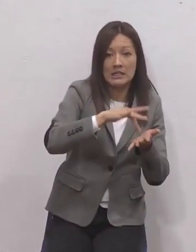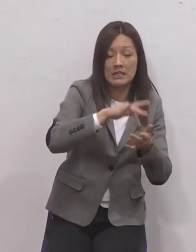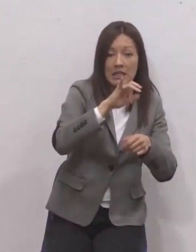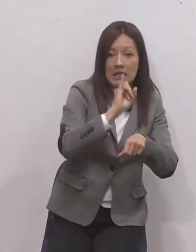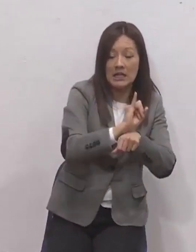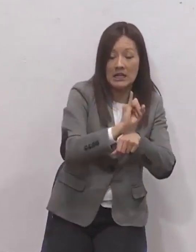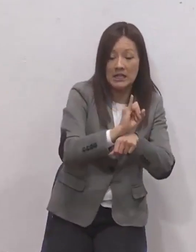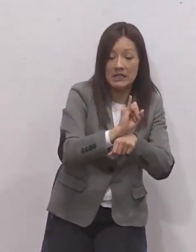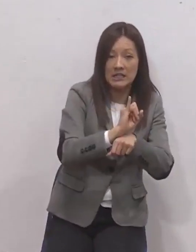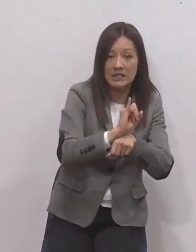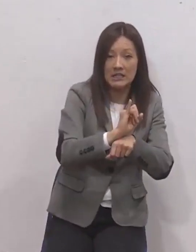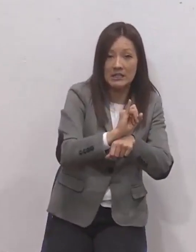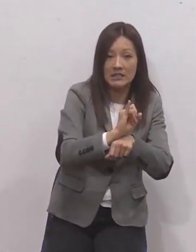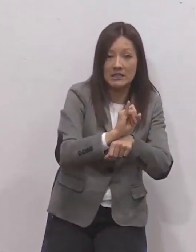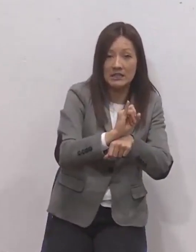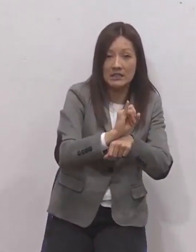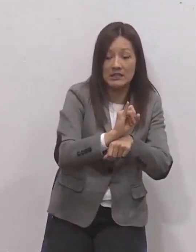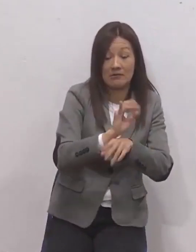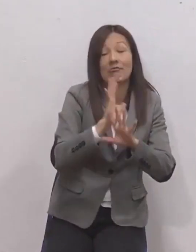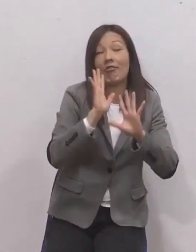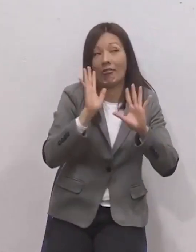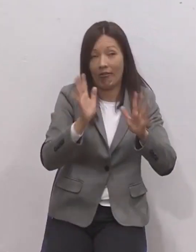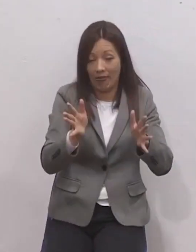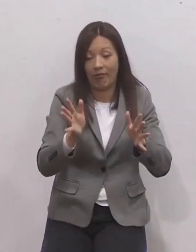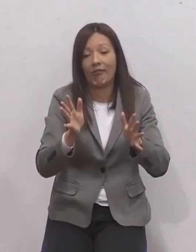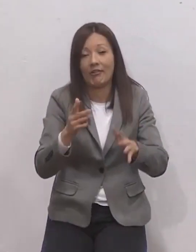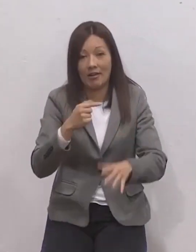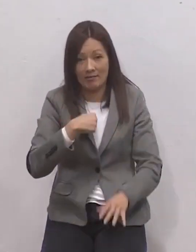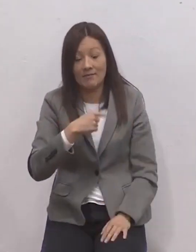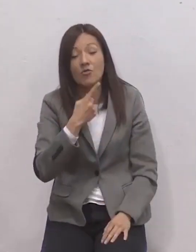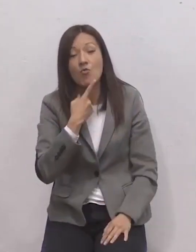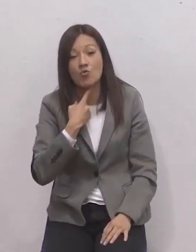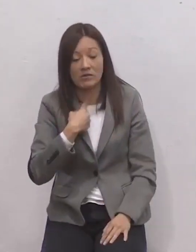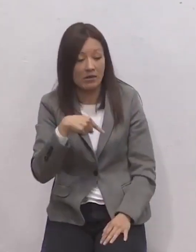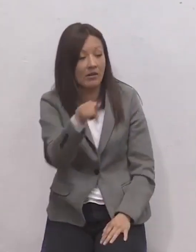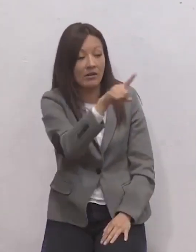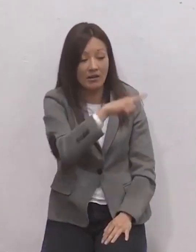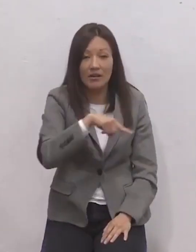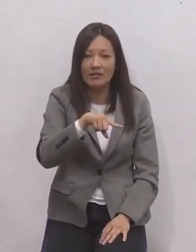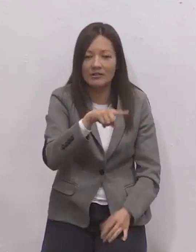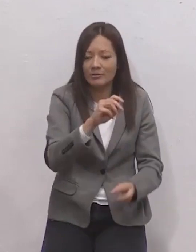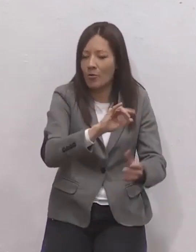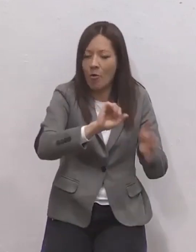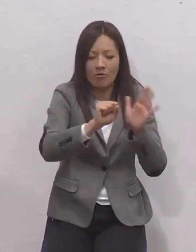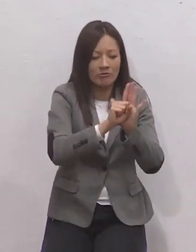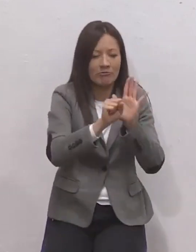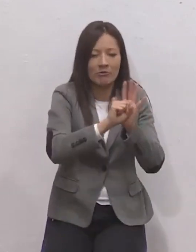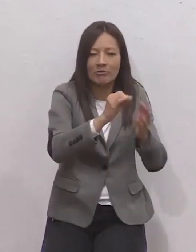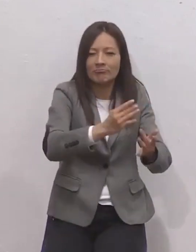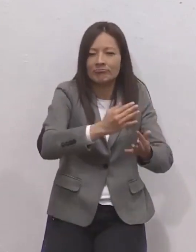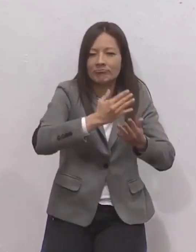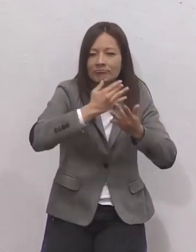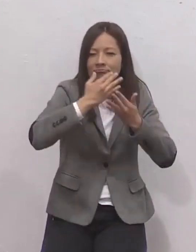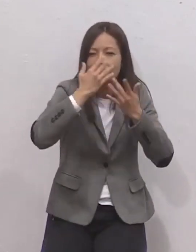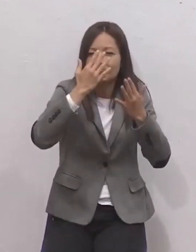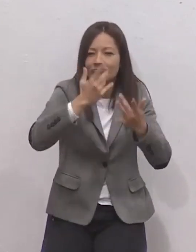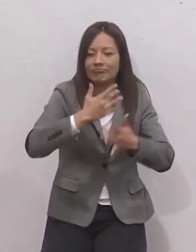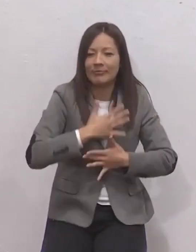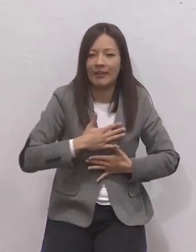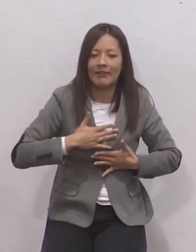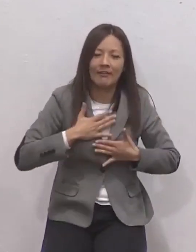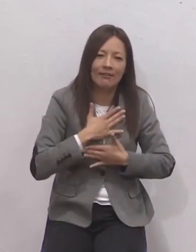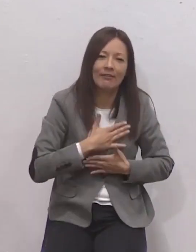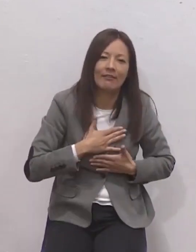a congregarse. Yo le quiero decir, para mí ellos son incienso, para mí ellos